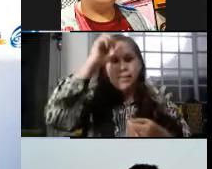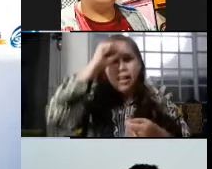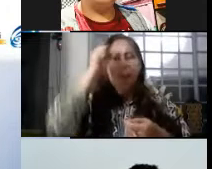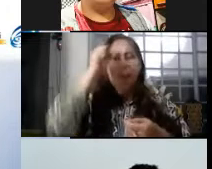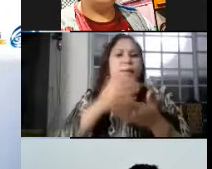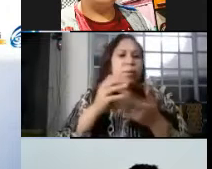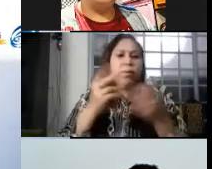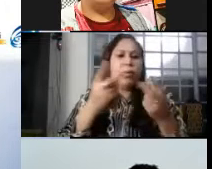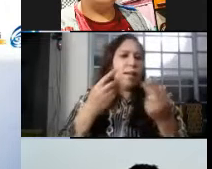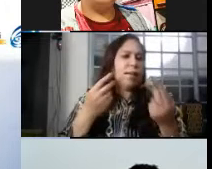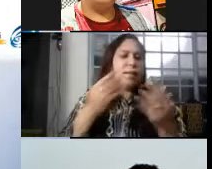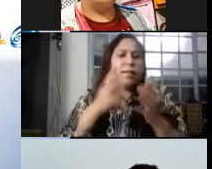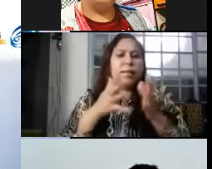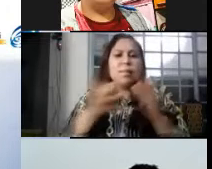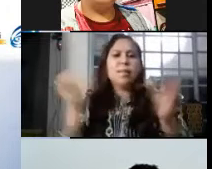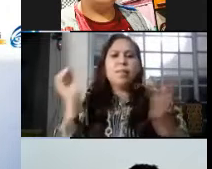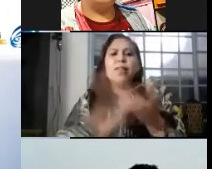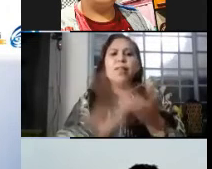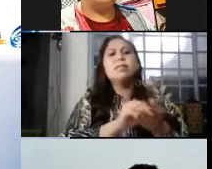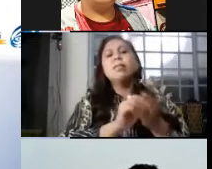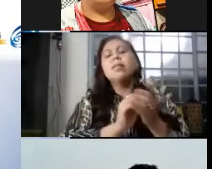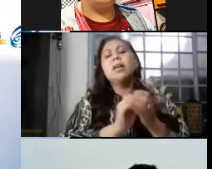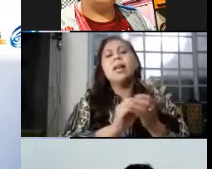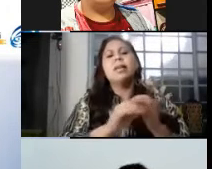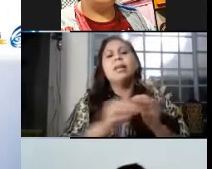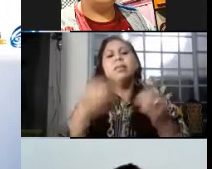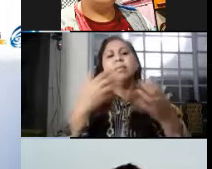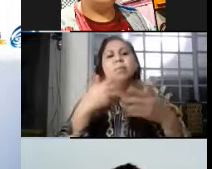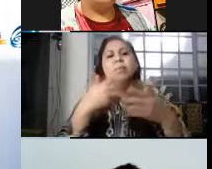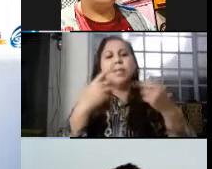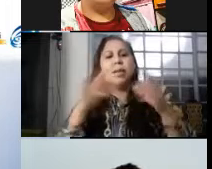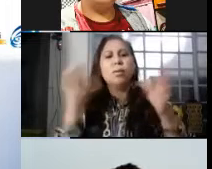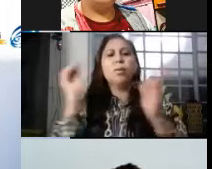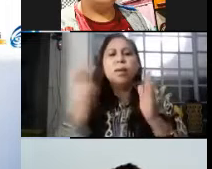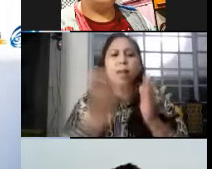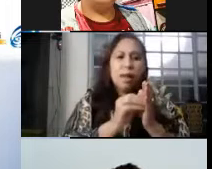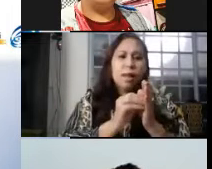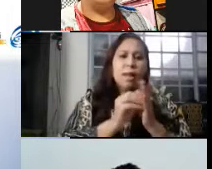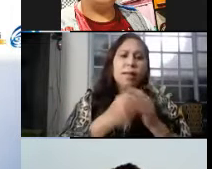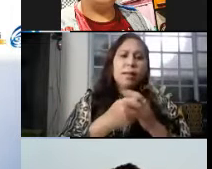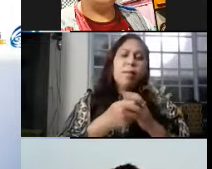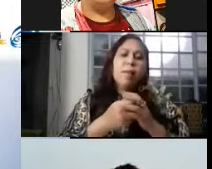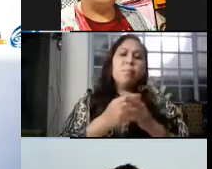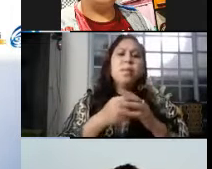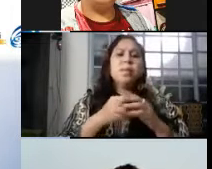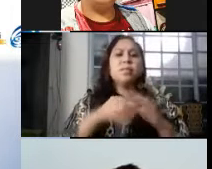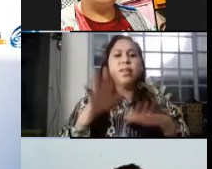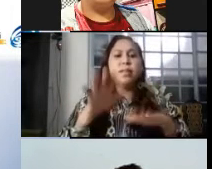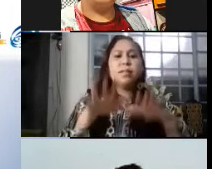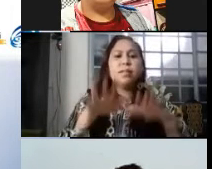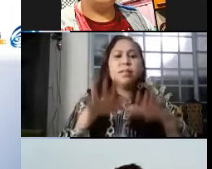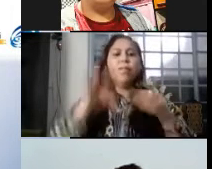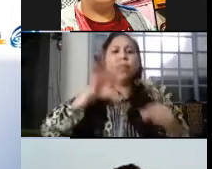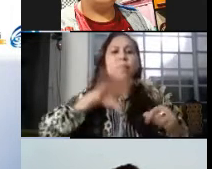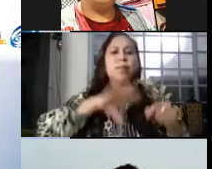aprendendo, né? Aprende uma coisinha ali de Libras, aí faz, coloca lá, né? Uma música, coloca lá. Então, muitas